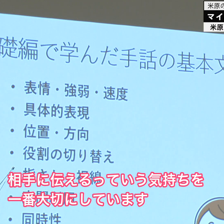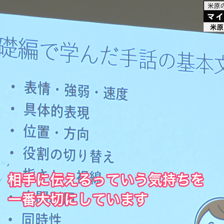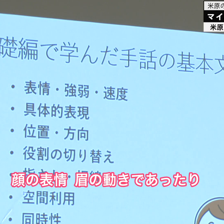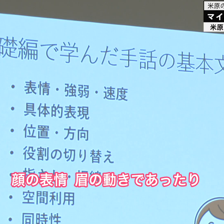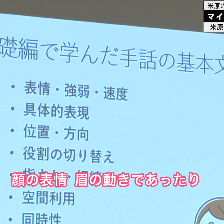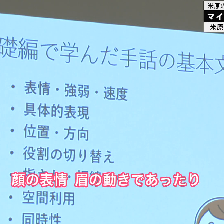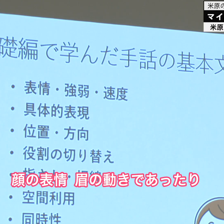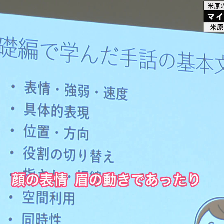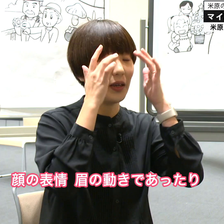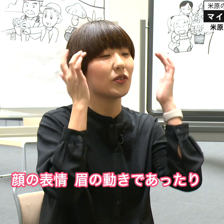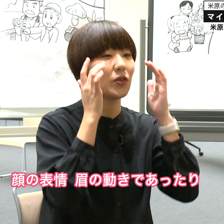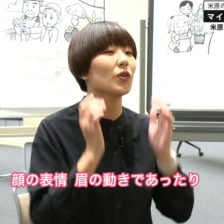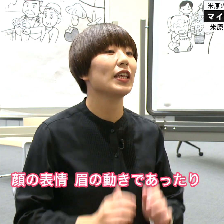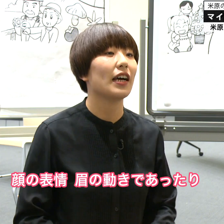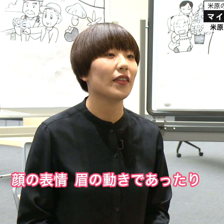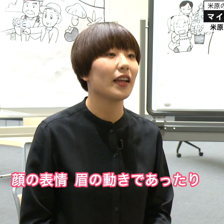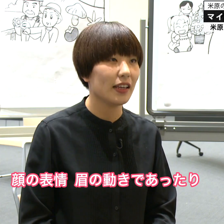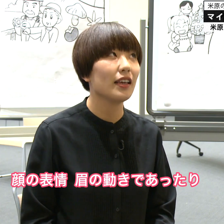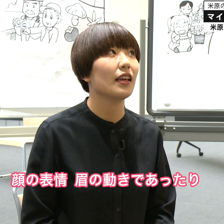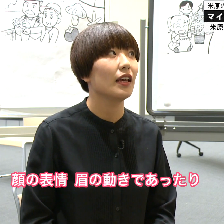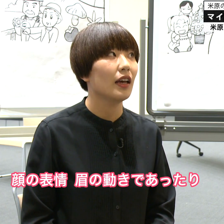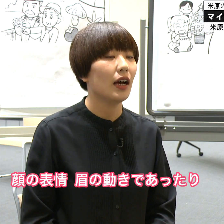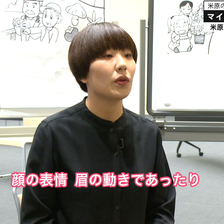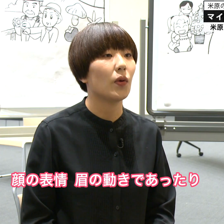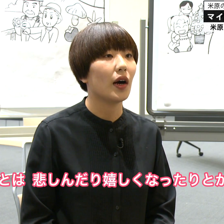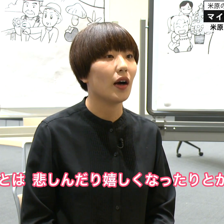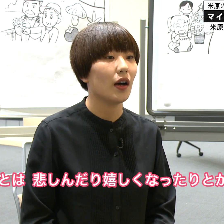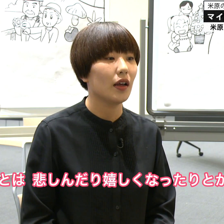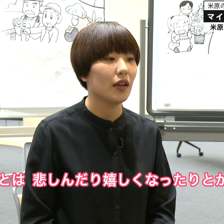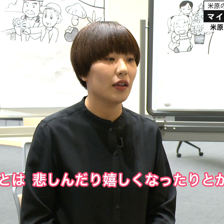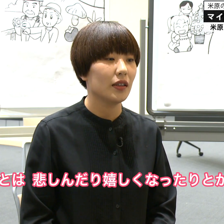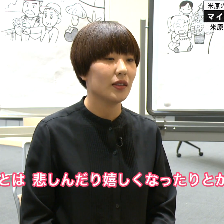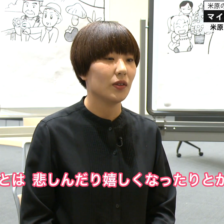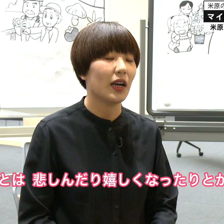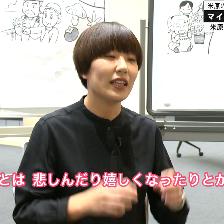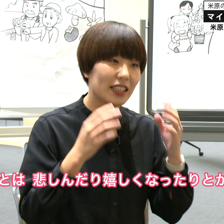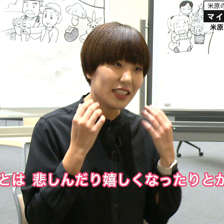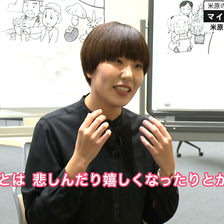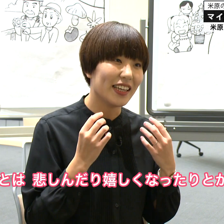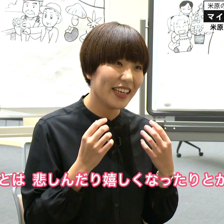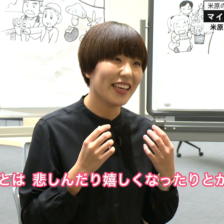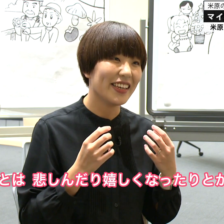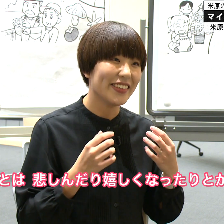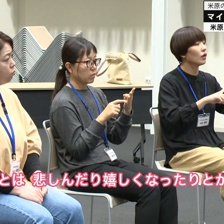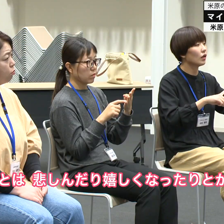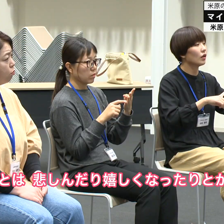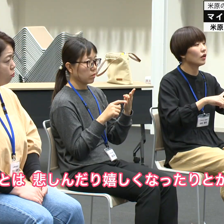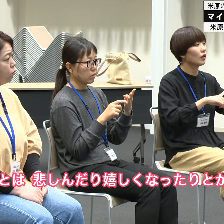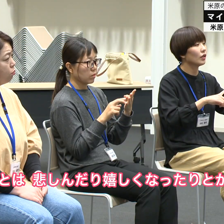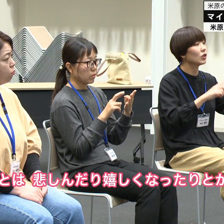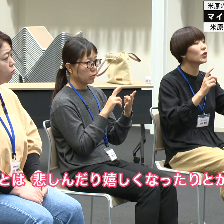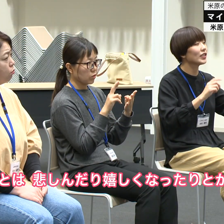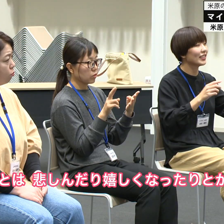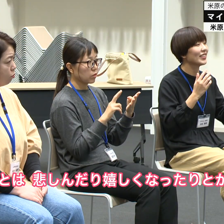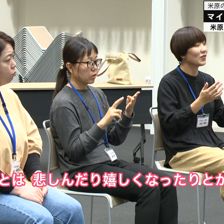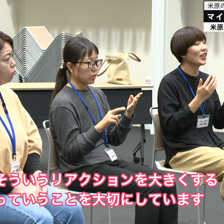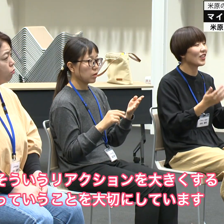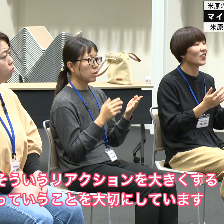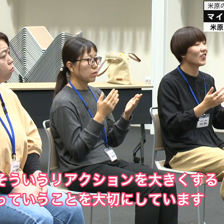の表情、眉の動きであったり、あとは悲しんだり嬉しくなったりとか、そういうリアク